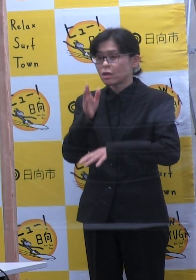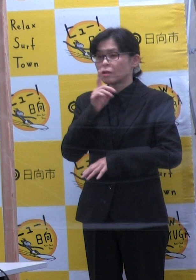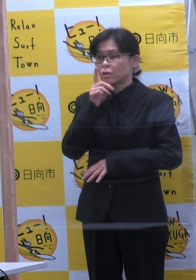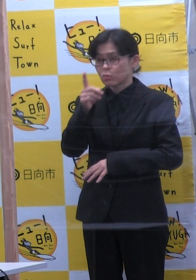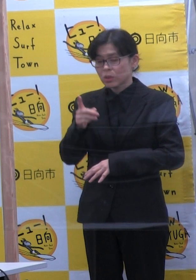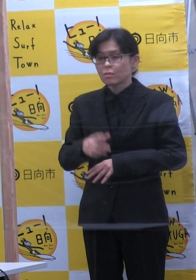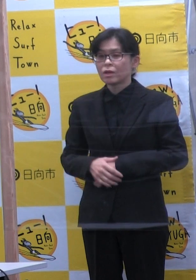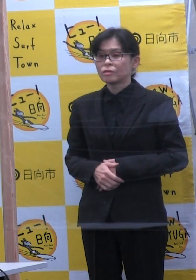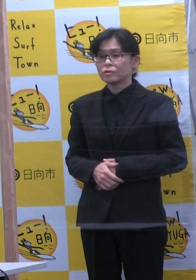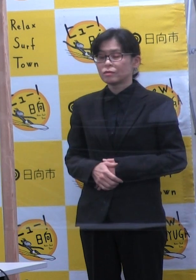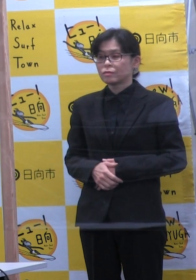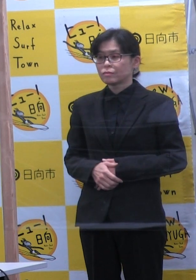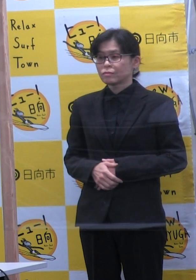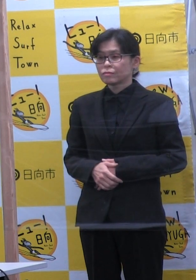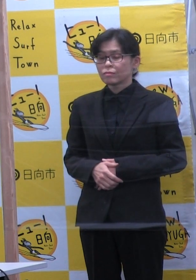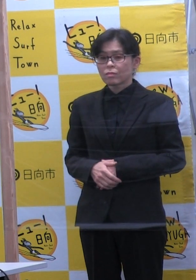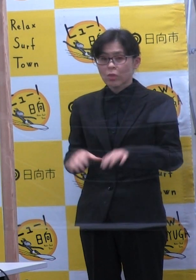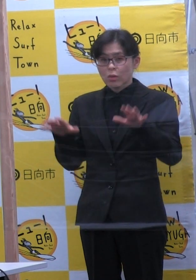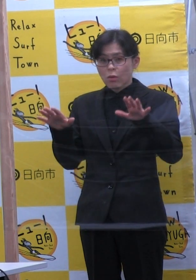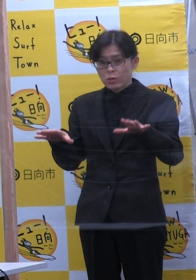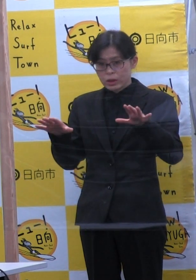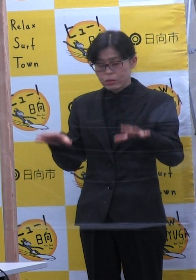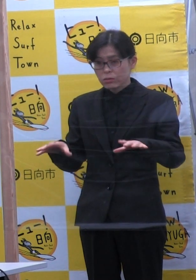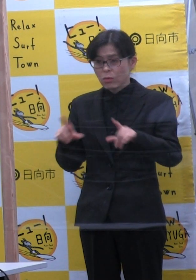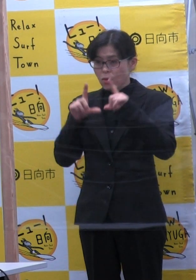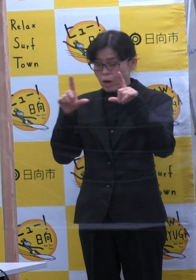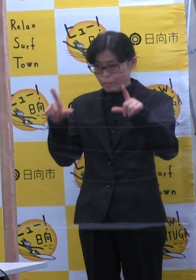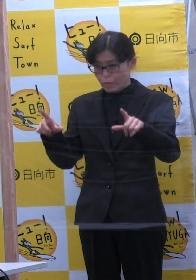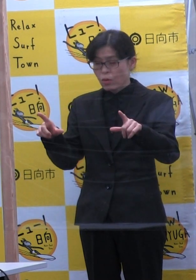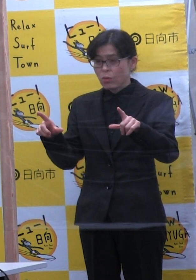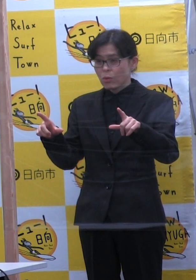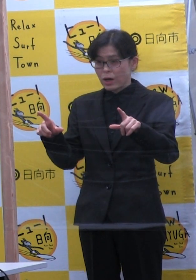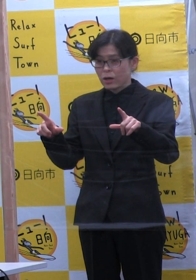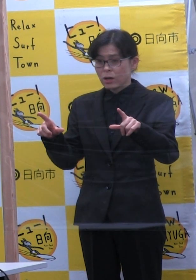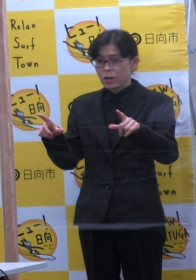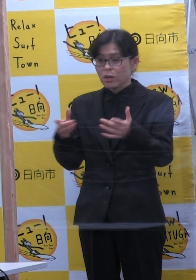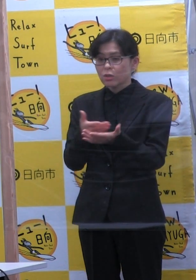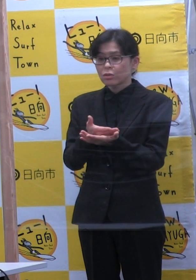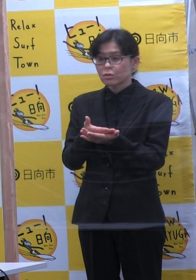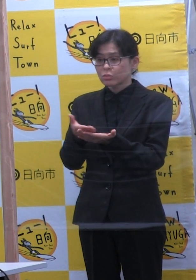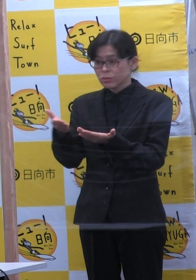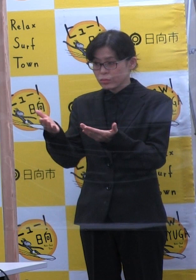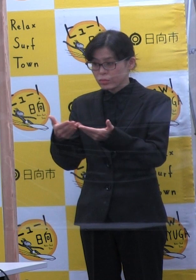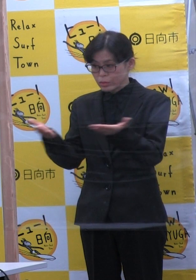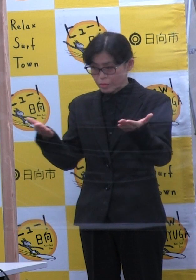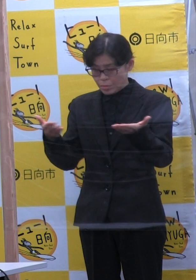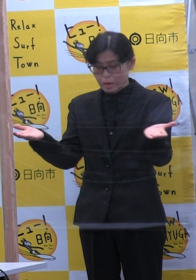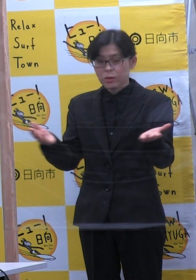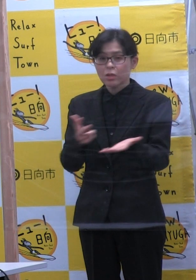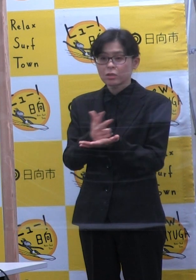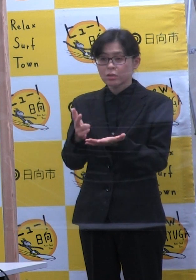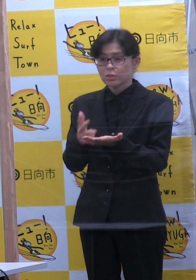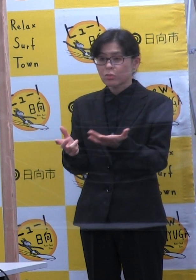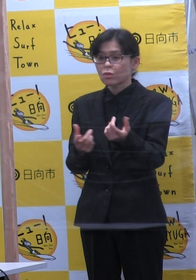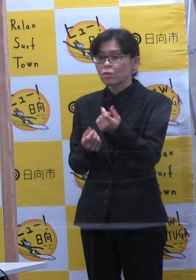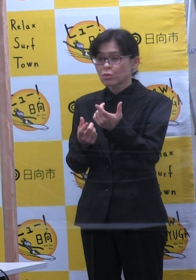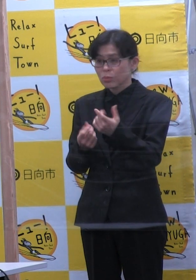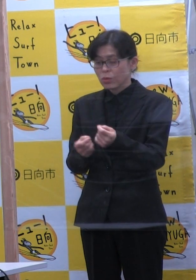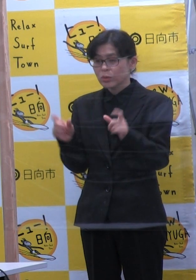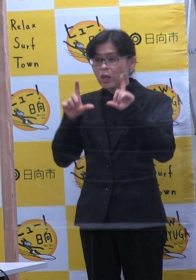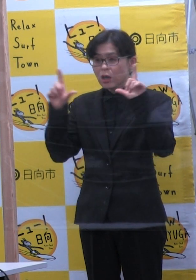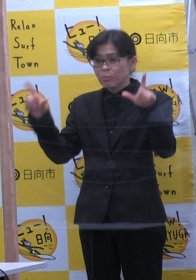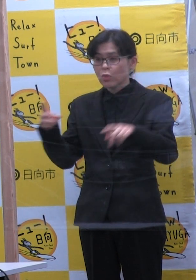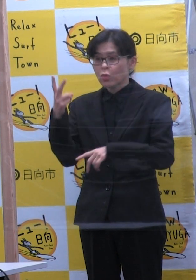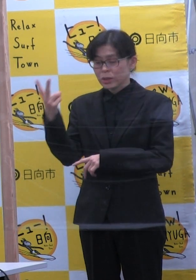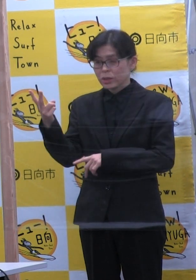ます。本日の会見は、お配りしております資材書の通り、発表事項